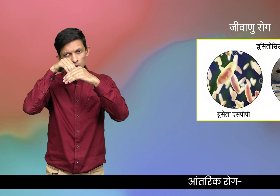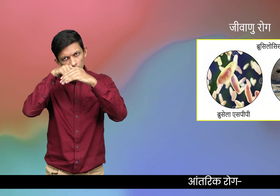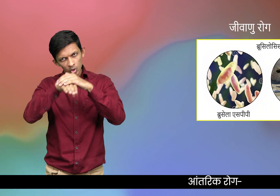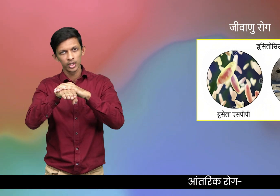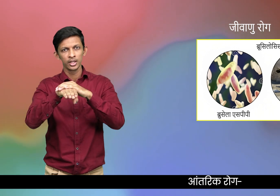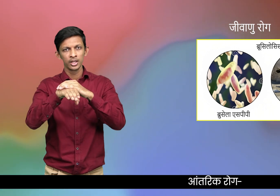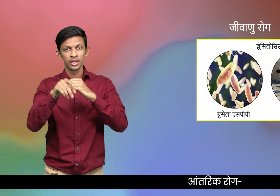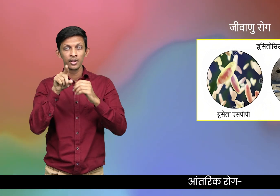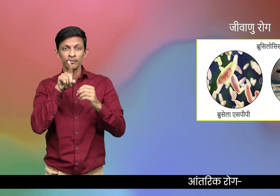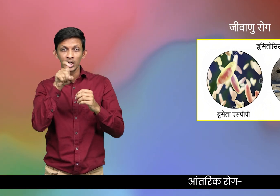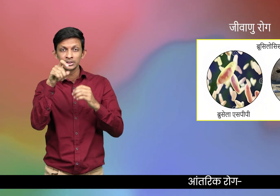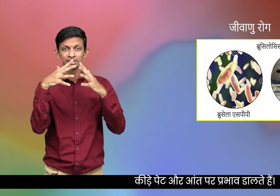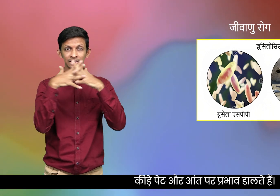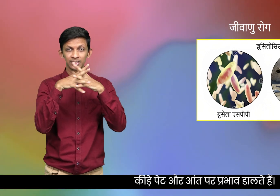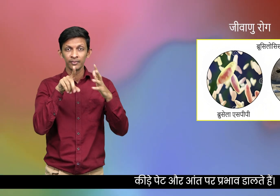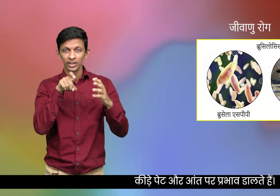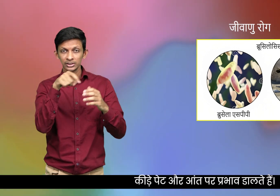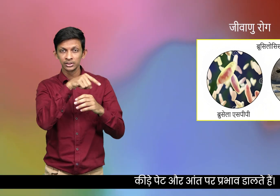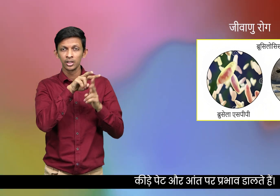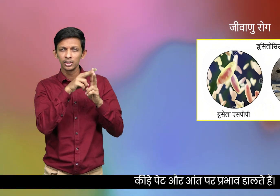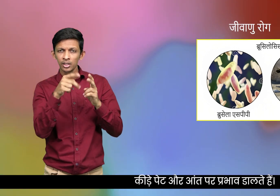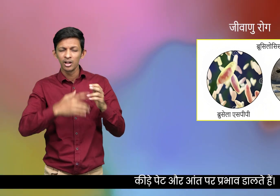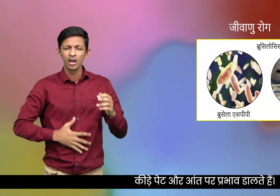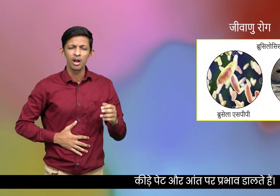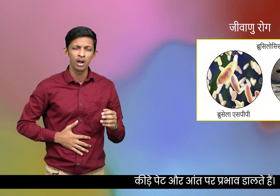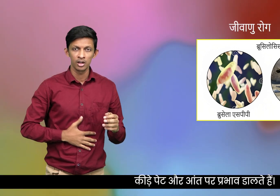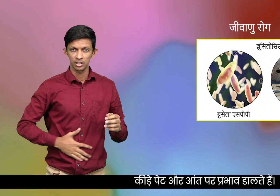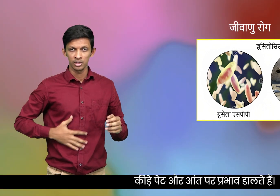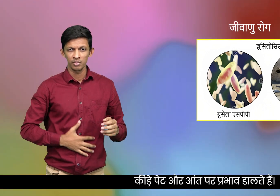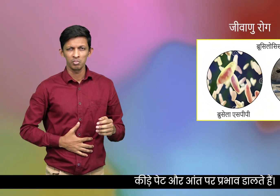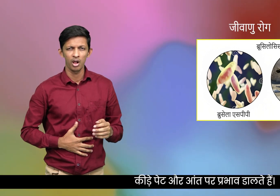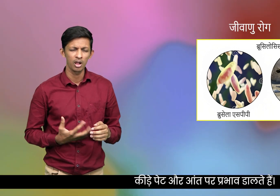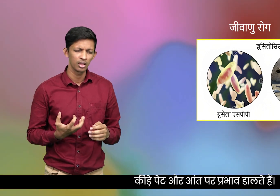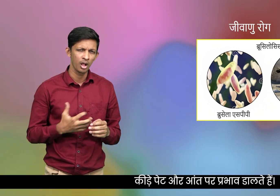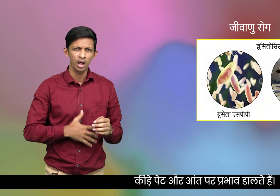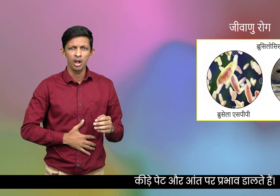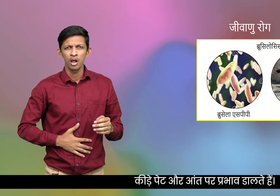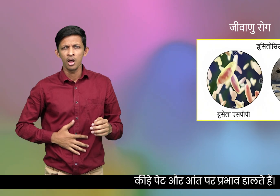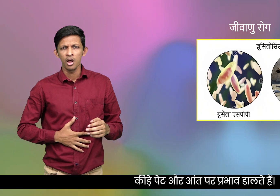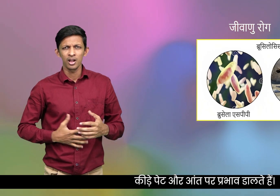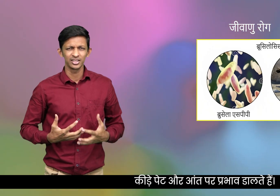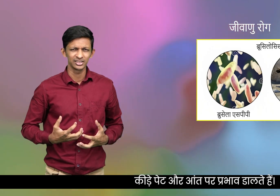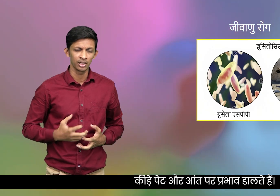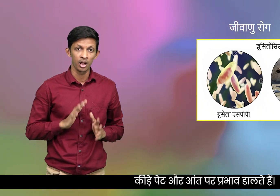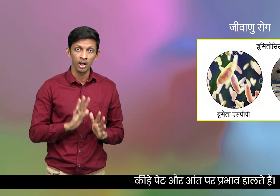दूसरा, आंतरिक रोग कीड़े पेट और आंत पर प्रभाव डालते हैं।